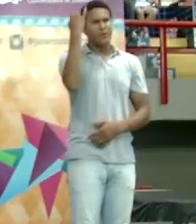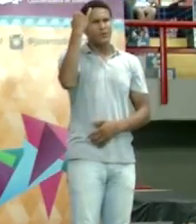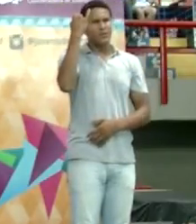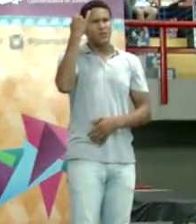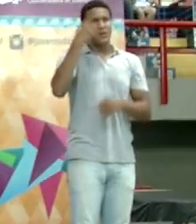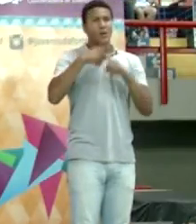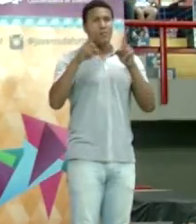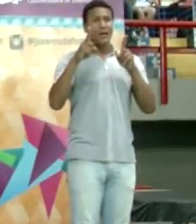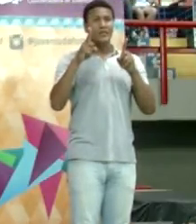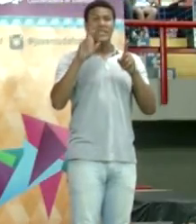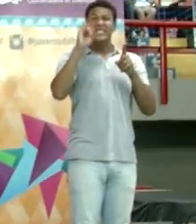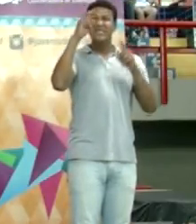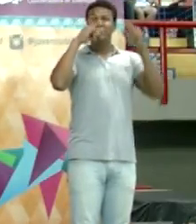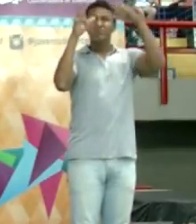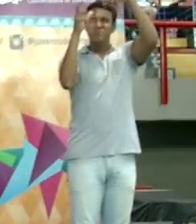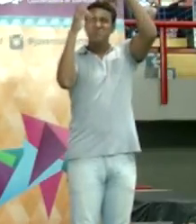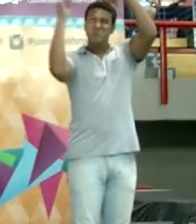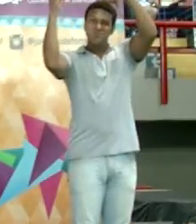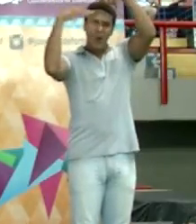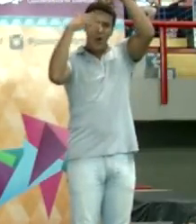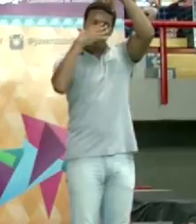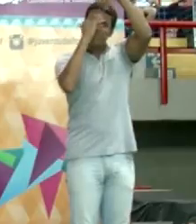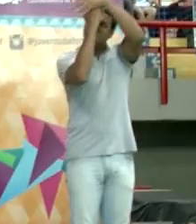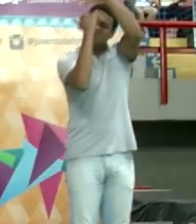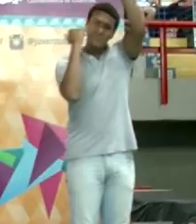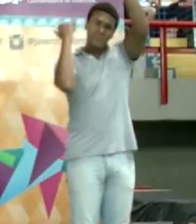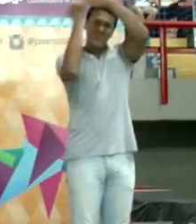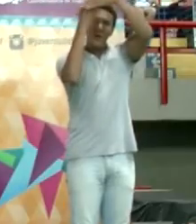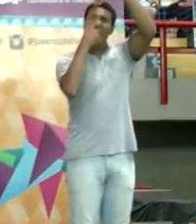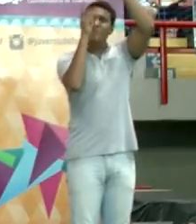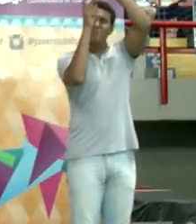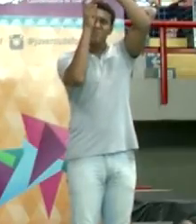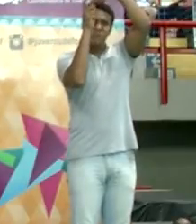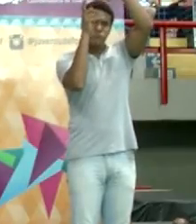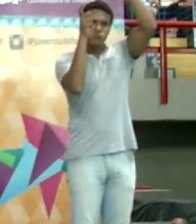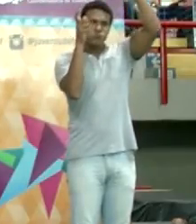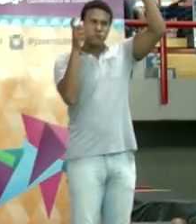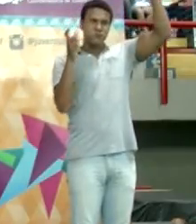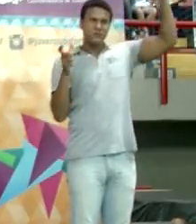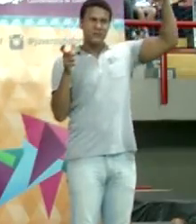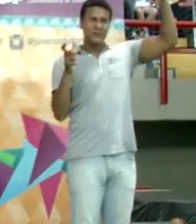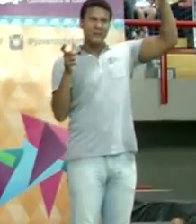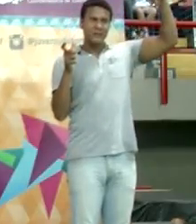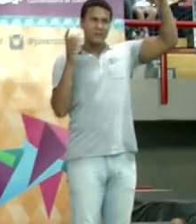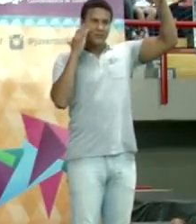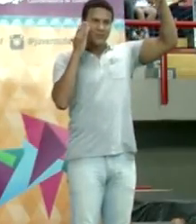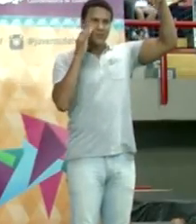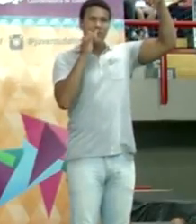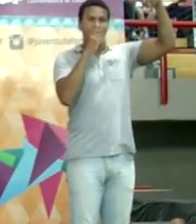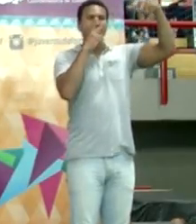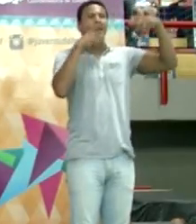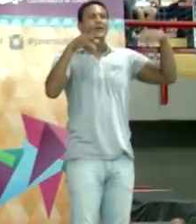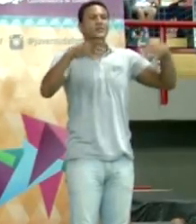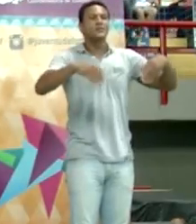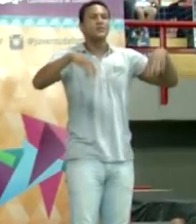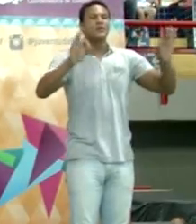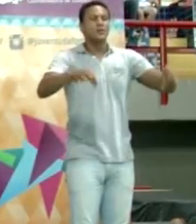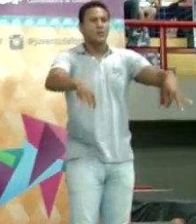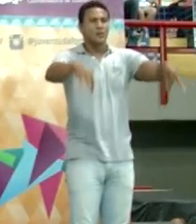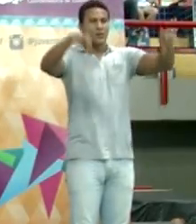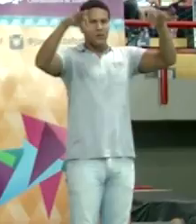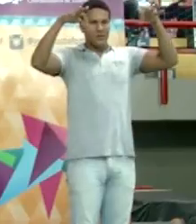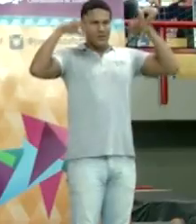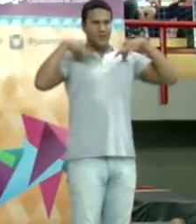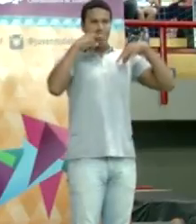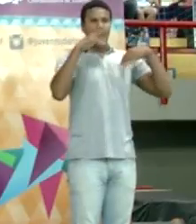desse efeito estufa. O efeito estufa é como se você tivesse um cobertor, só que vai ser um cobertor de gás,